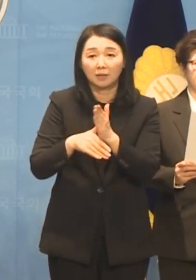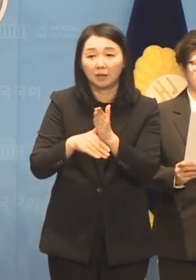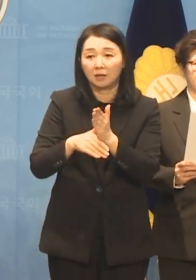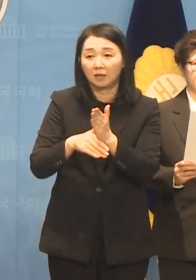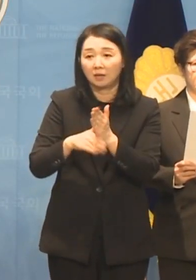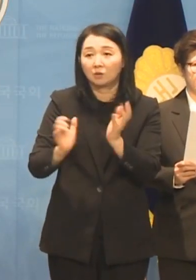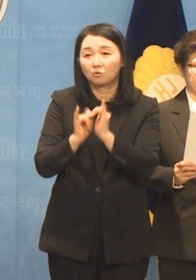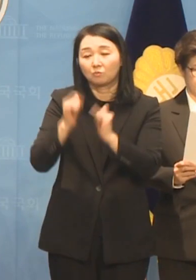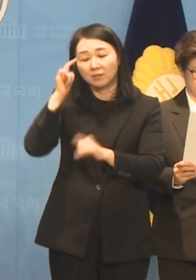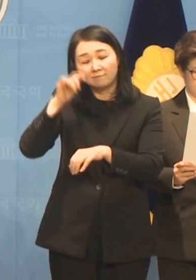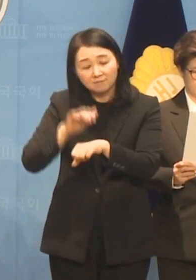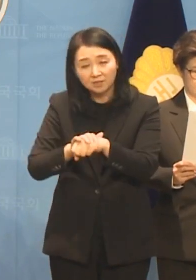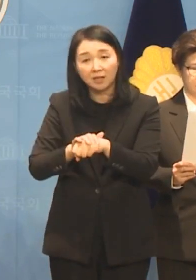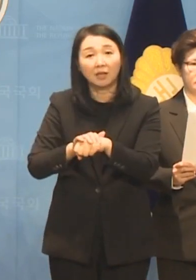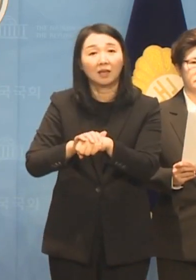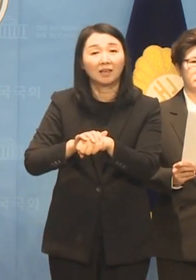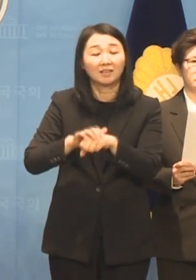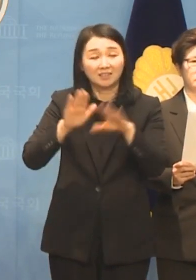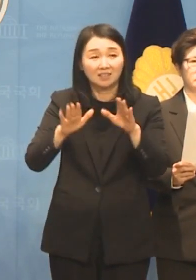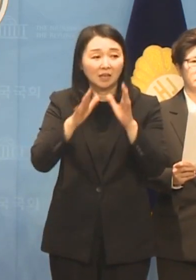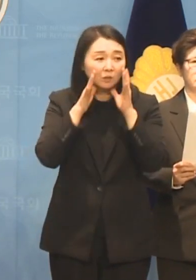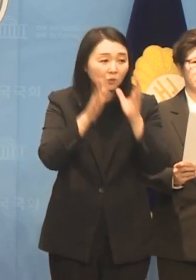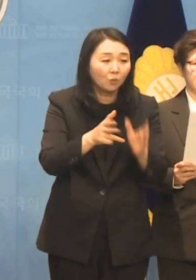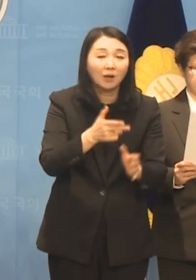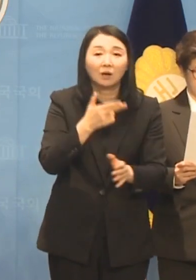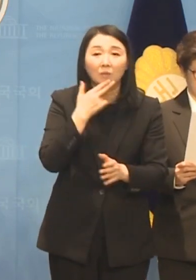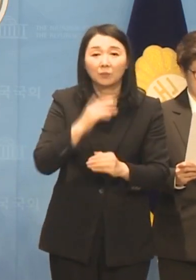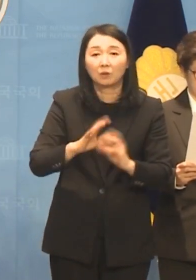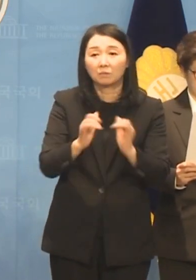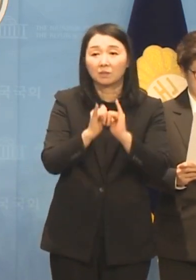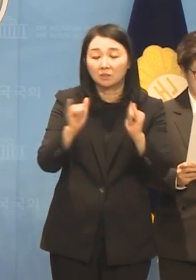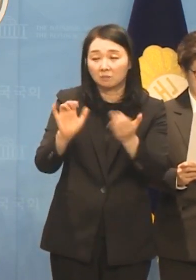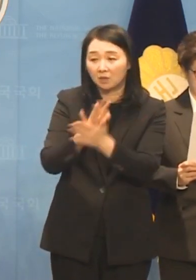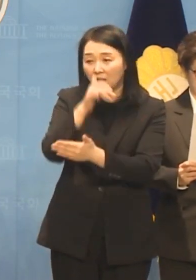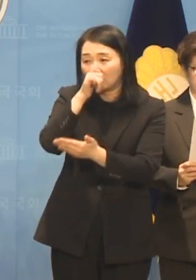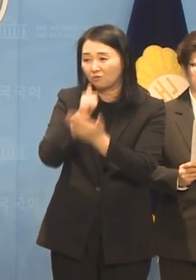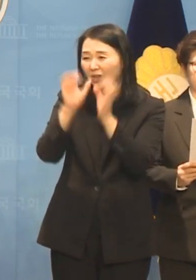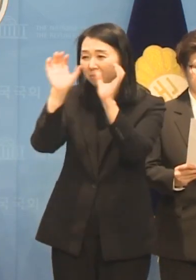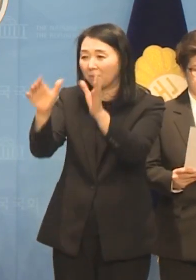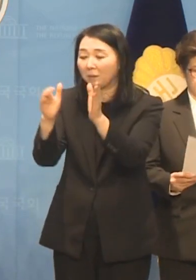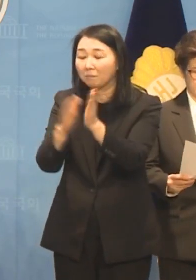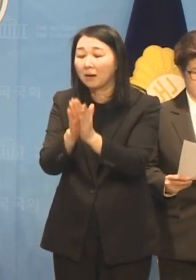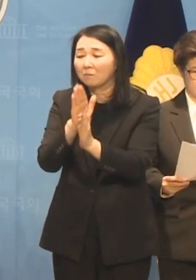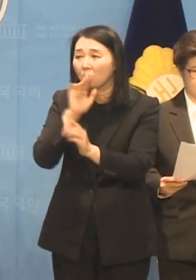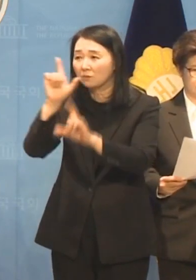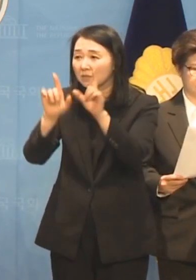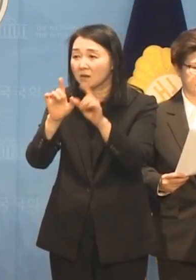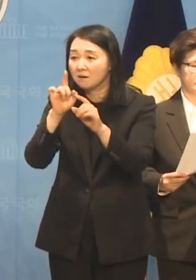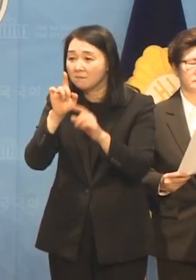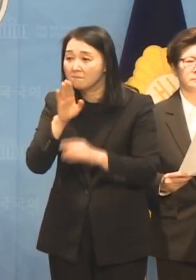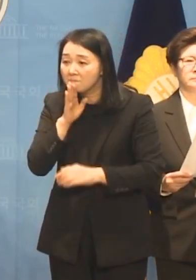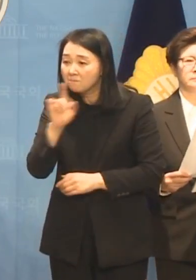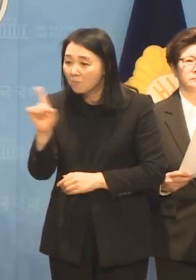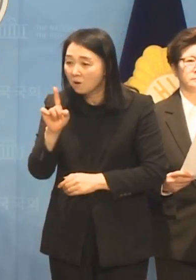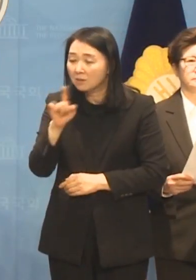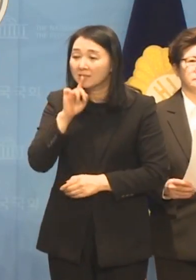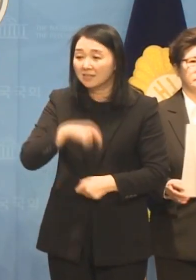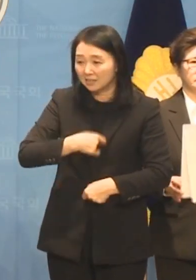더 이상 속지 않고 있습니다. 민심은 내란죄 프레임의 실체를 알게 되었습니다.